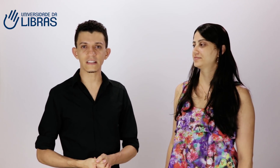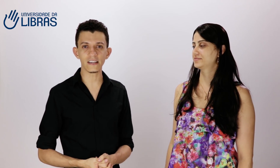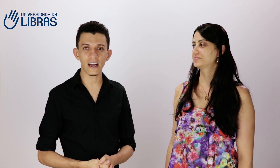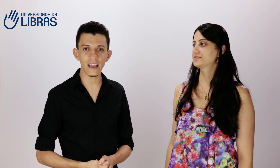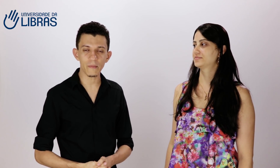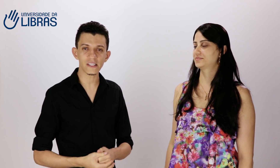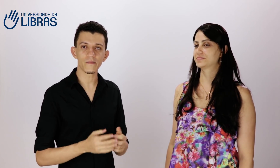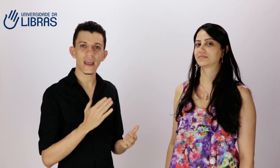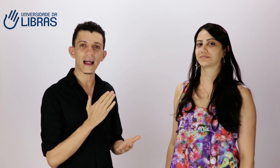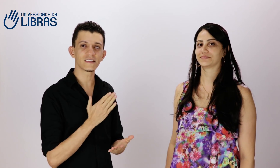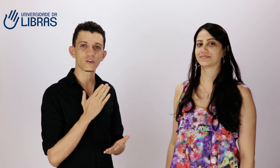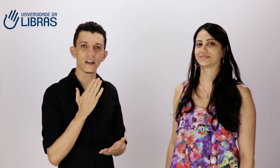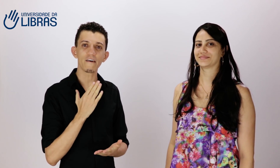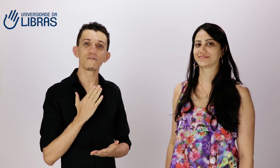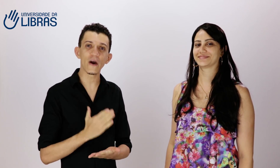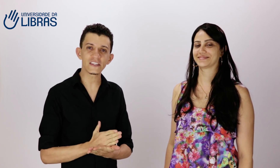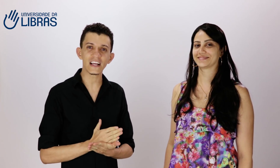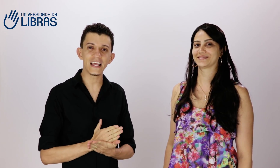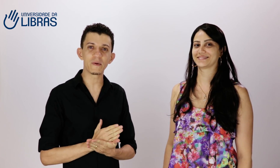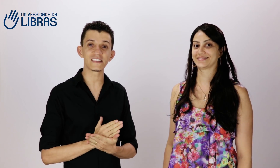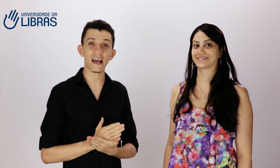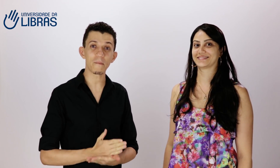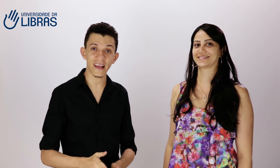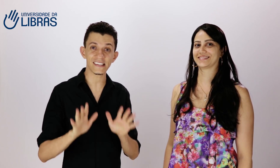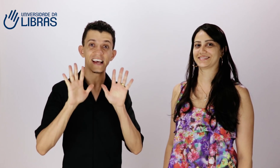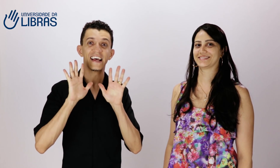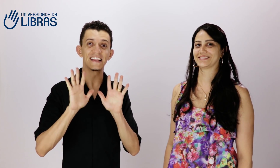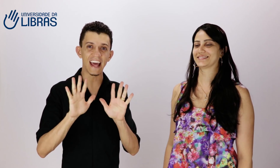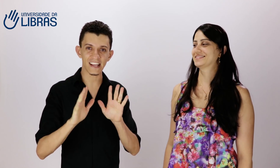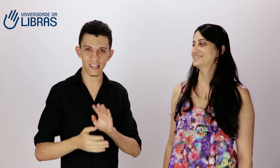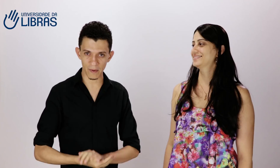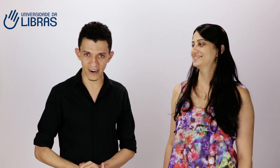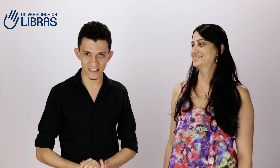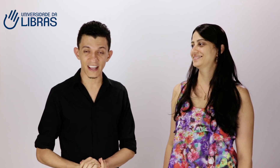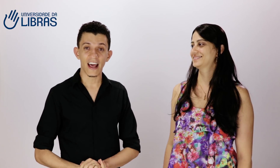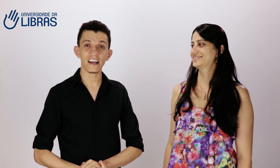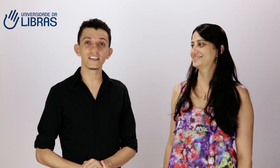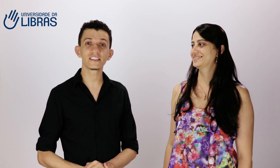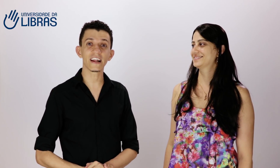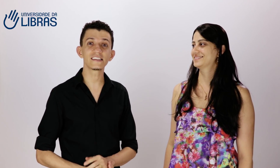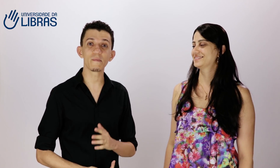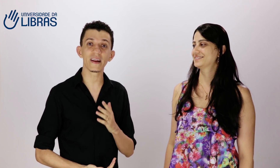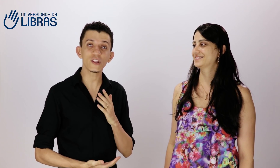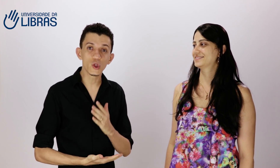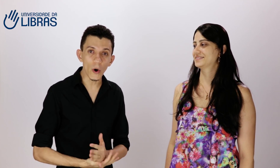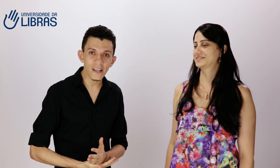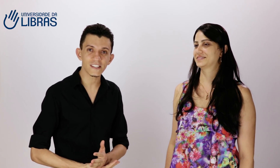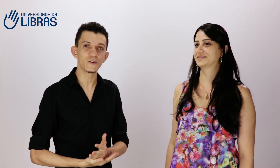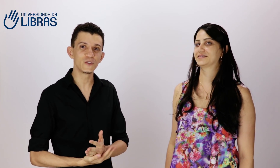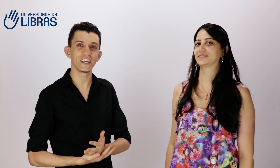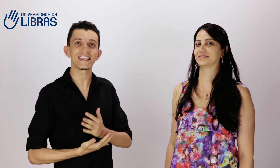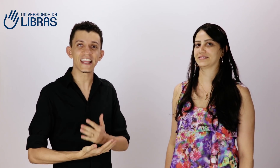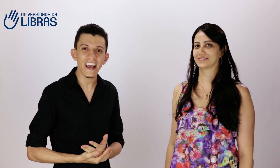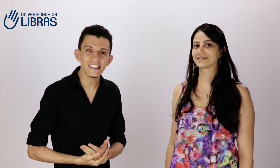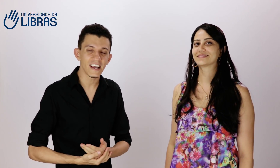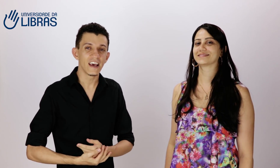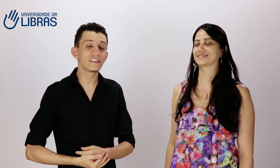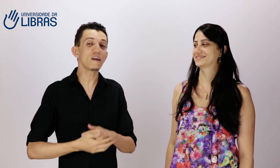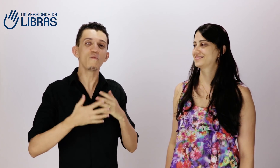Universidade da Libras, ela se tornar fluente em Libras em apenas 10 semanas. A gente está na semana 2, no dia 3, e tem